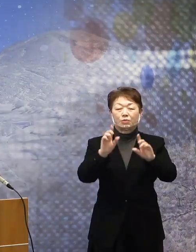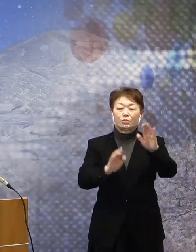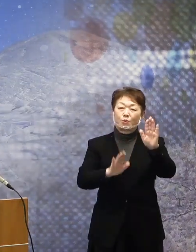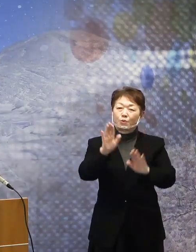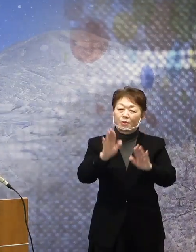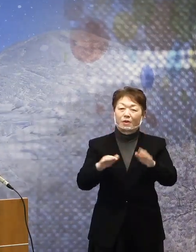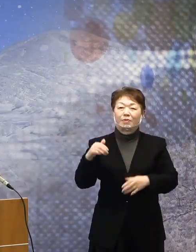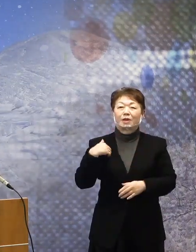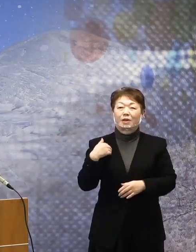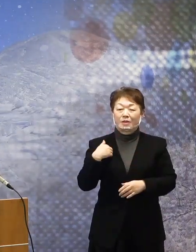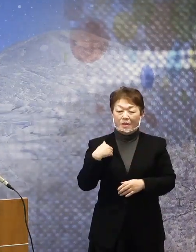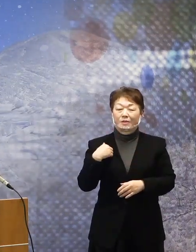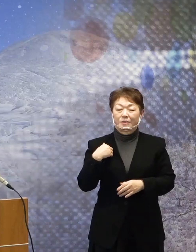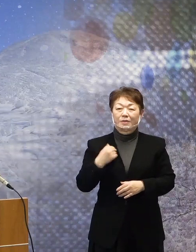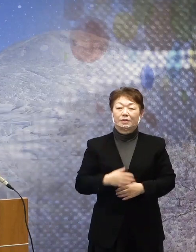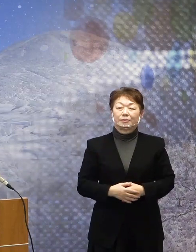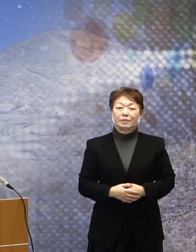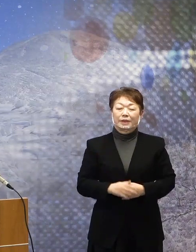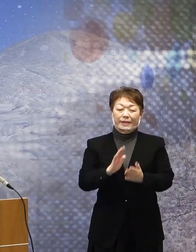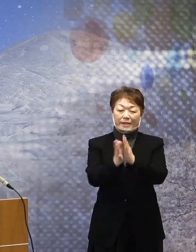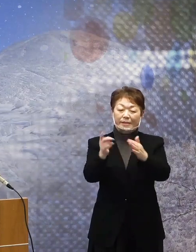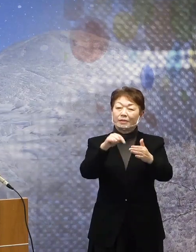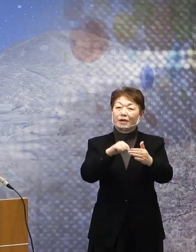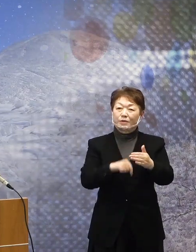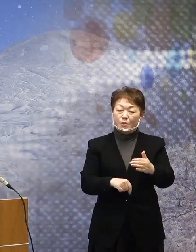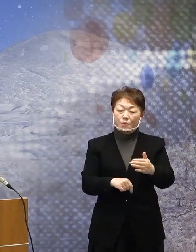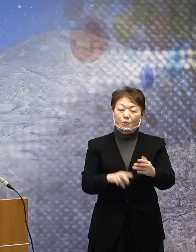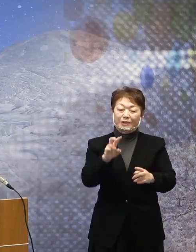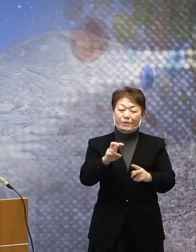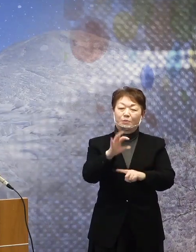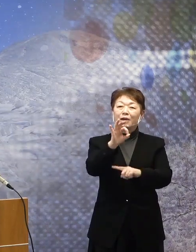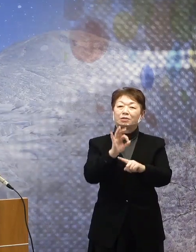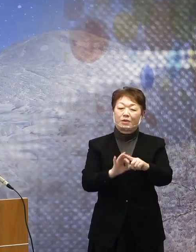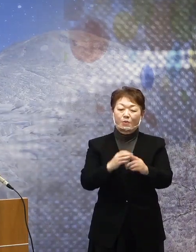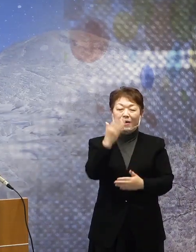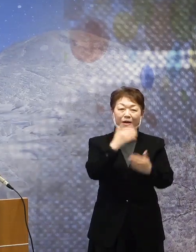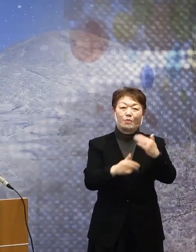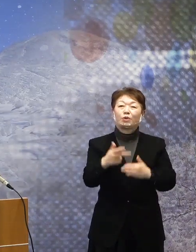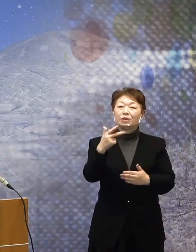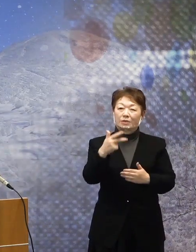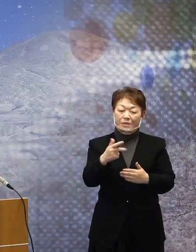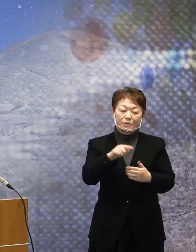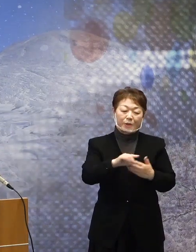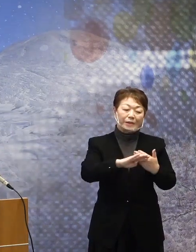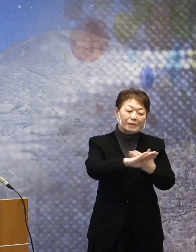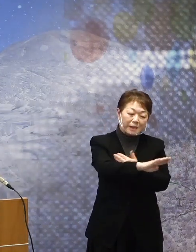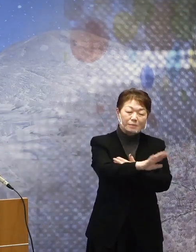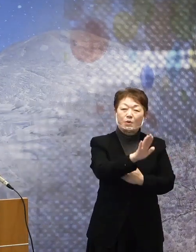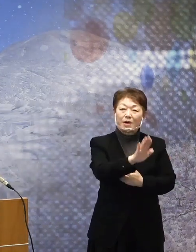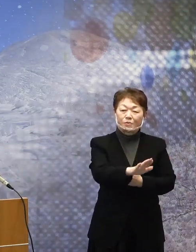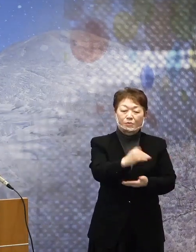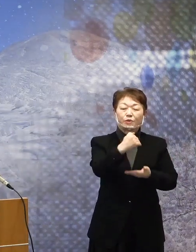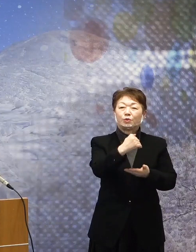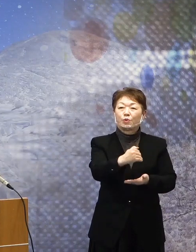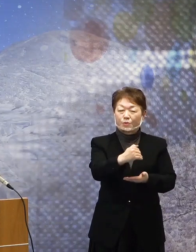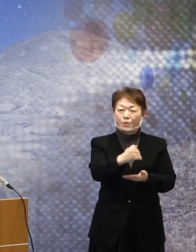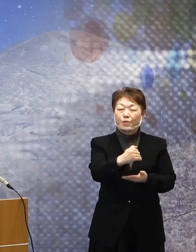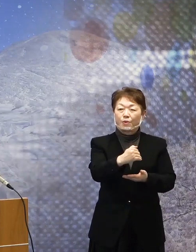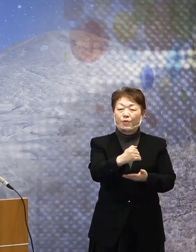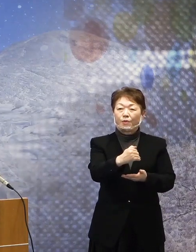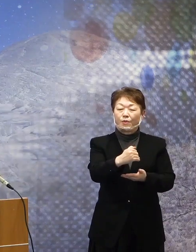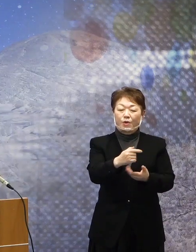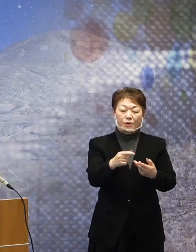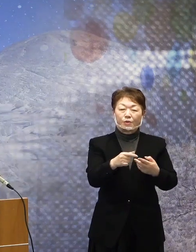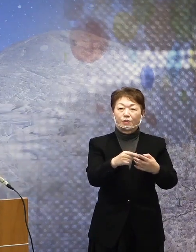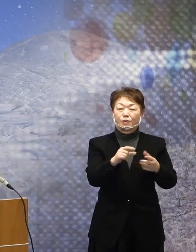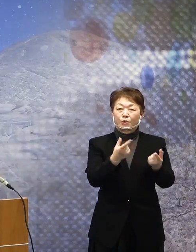ので、ただ要は県内の、まあ、2割は青森市だけれども、それ以外もあるということで、以上、まあ、共